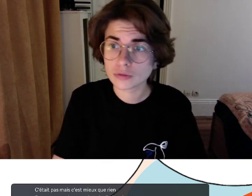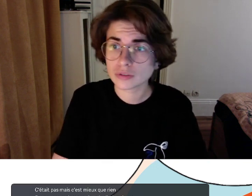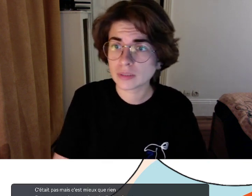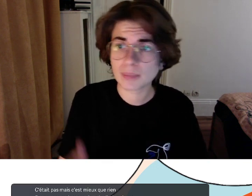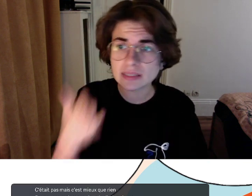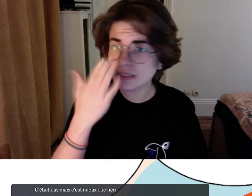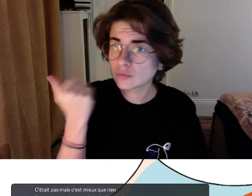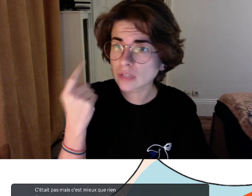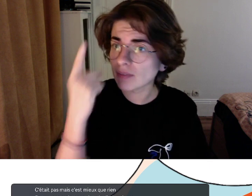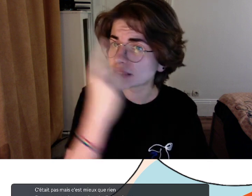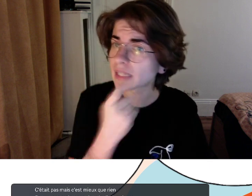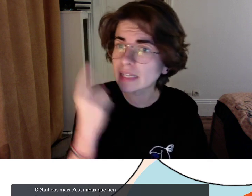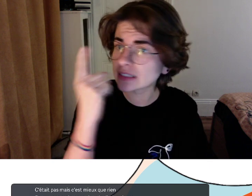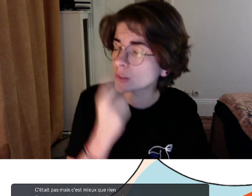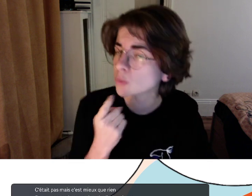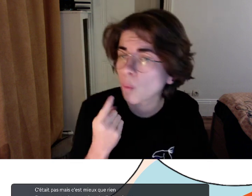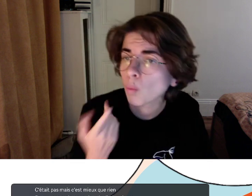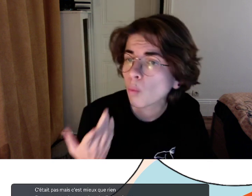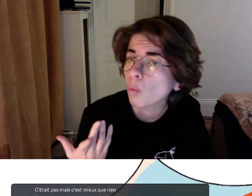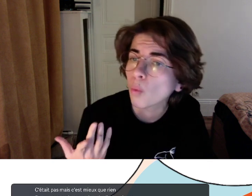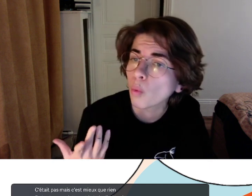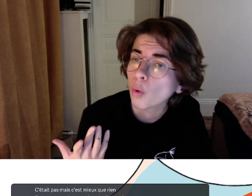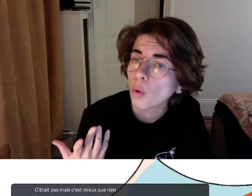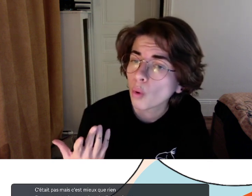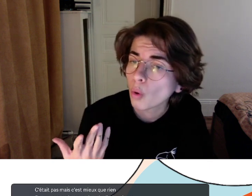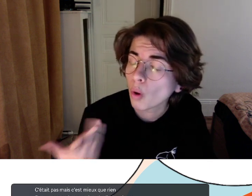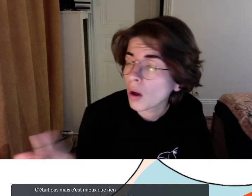Voilà, je sais pas si vous avez des questions